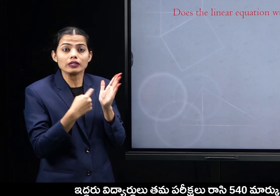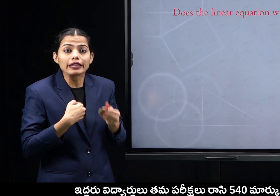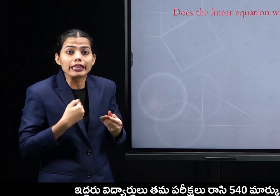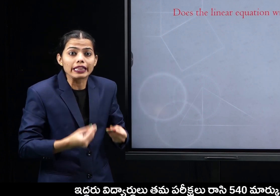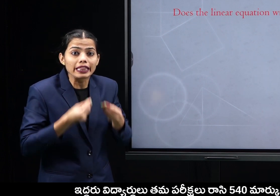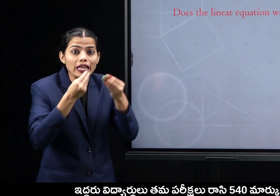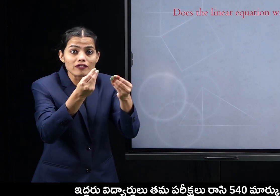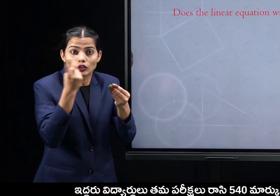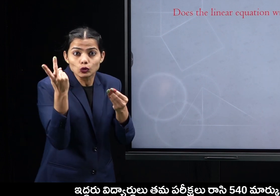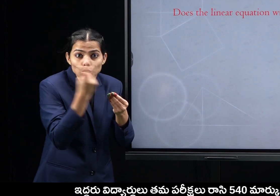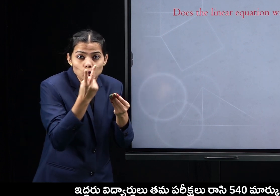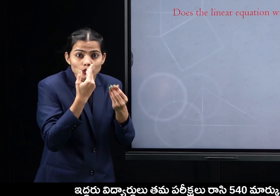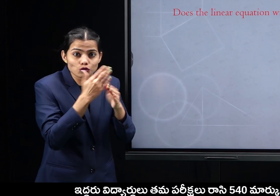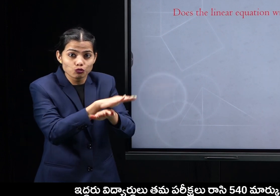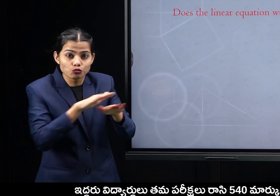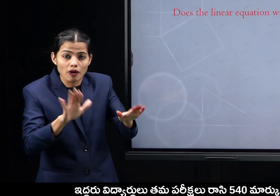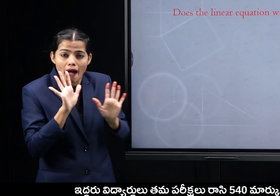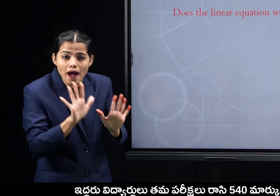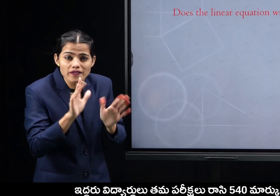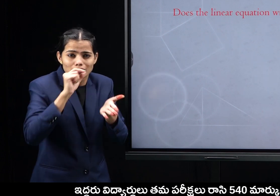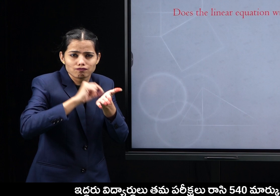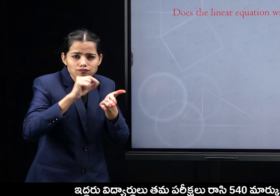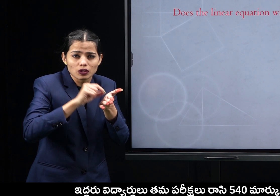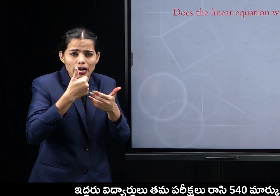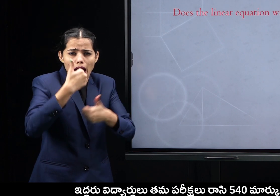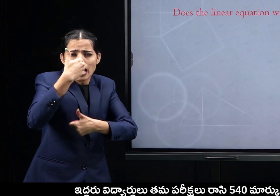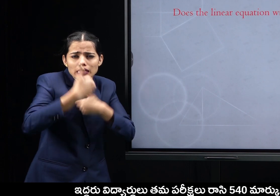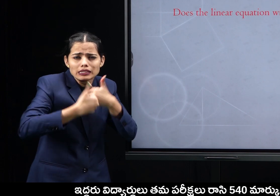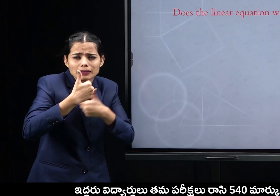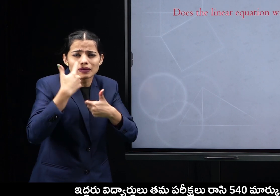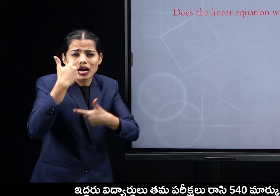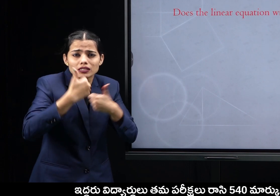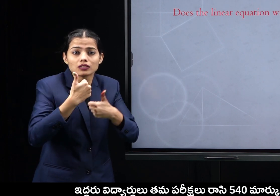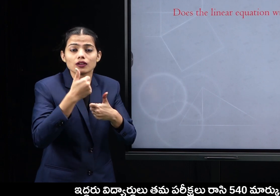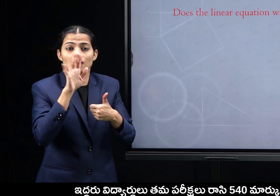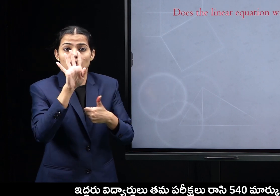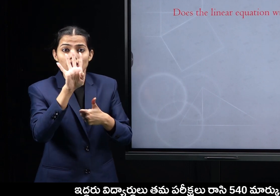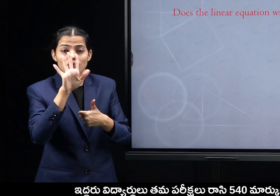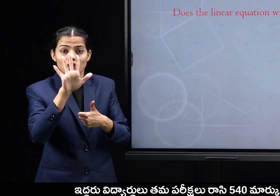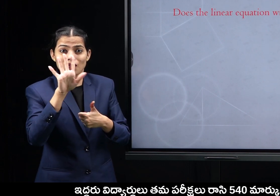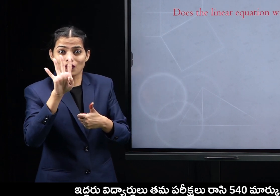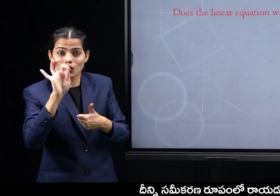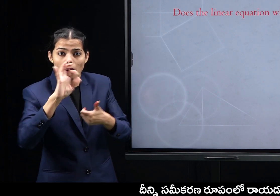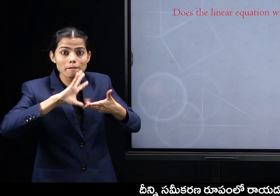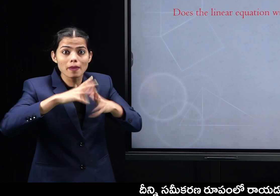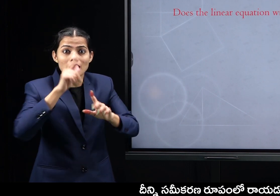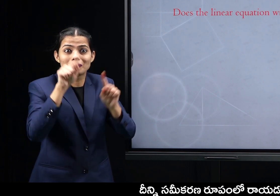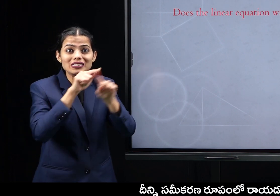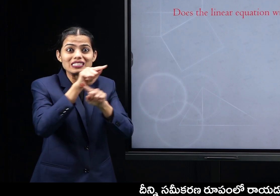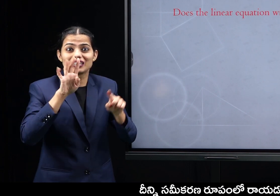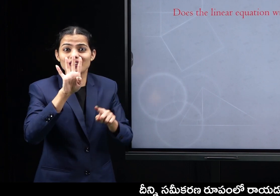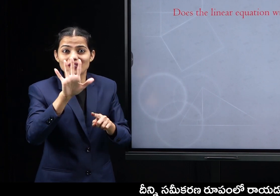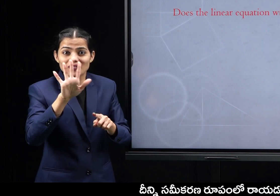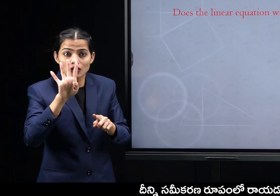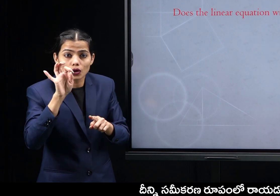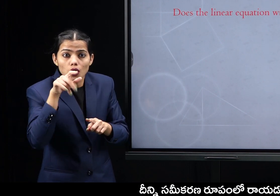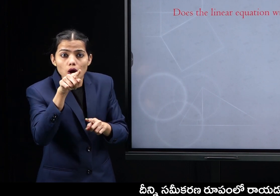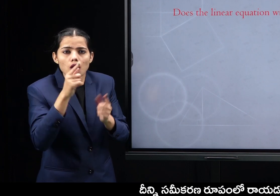ఇద్దరు విద్యార్థులు తమ పరీక్షలు రాసి 550 మార్కులు సాధించారని అనుకుందాం. దీన్ని సమీకరణ రూపంలో రాయటం